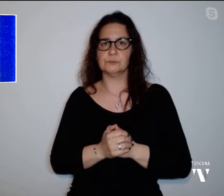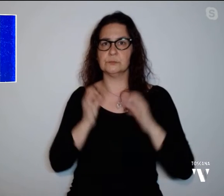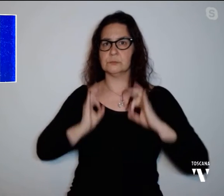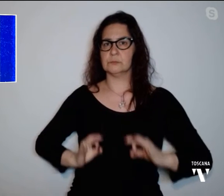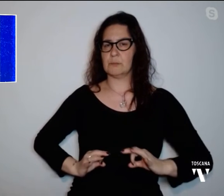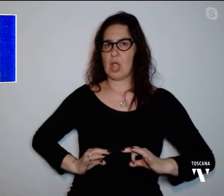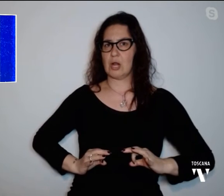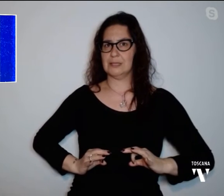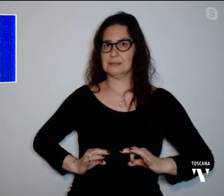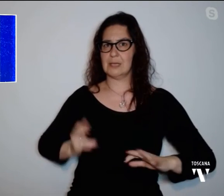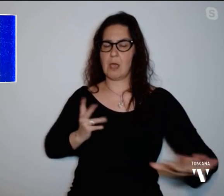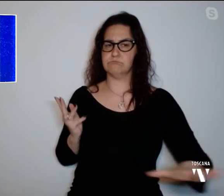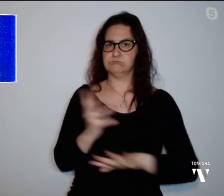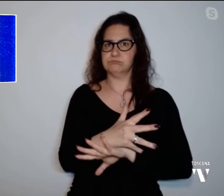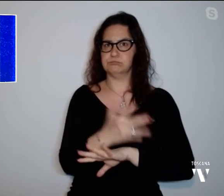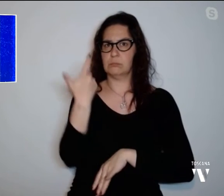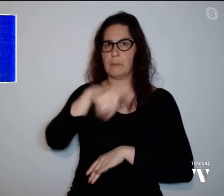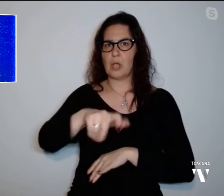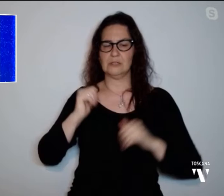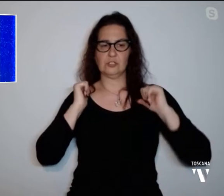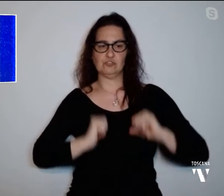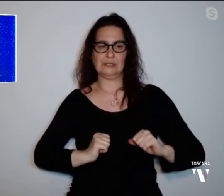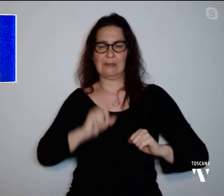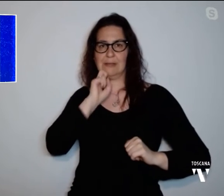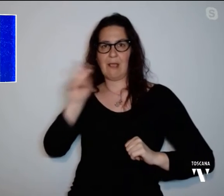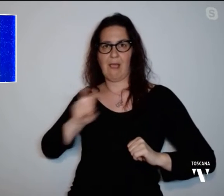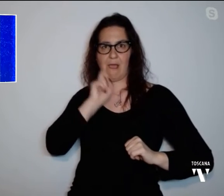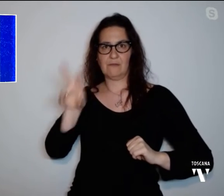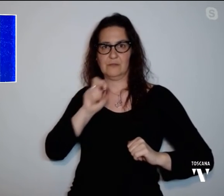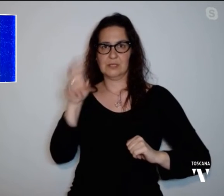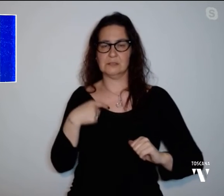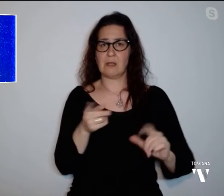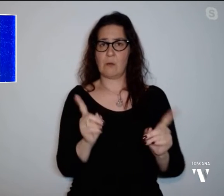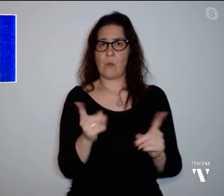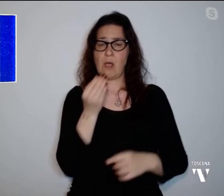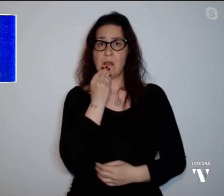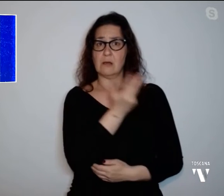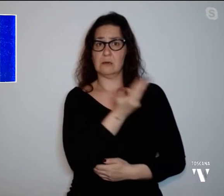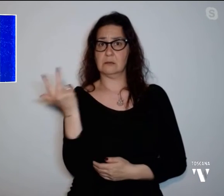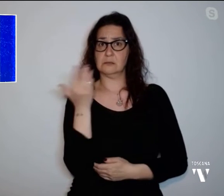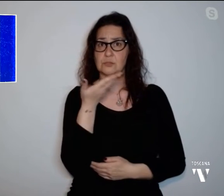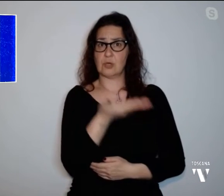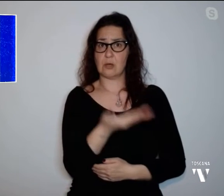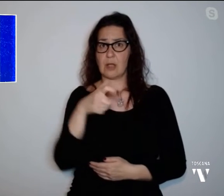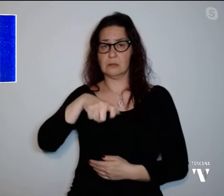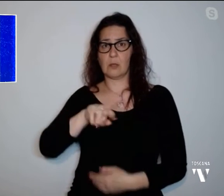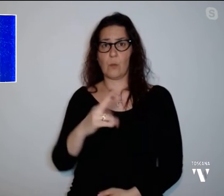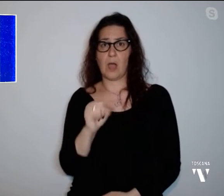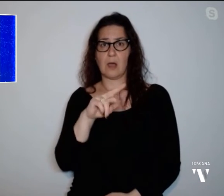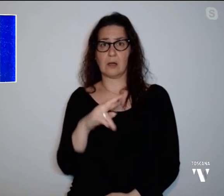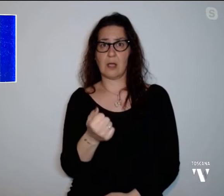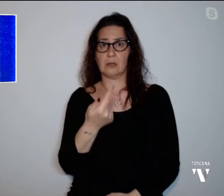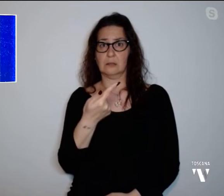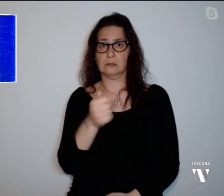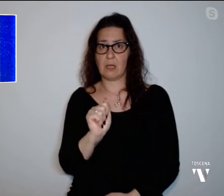intervenute su segnalazione di cittadini presso l'esercizio di ristorazione a Quarrata, nei cui locali